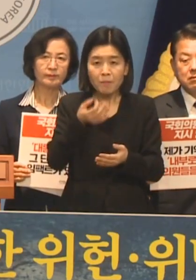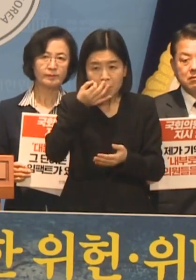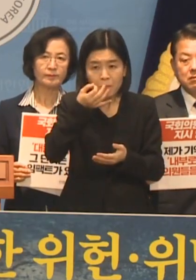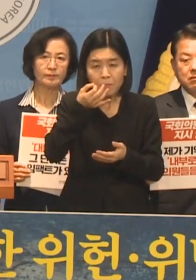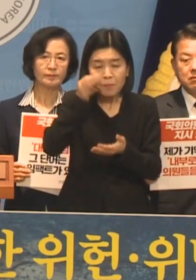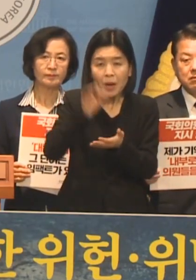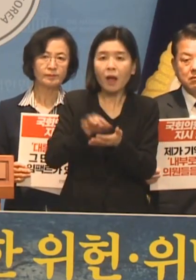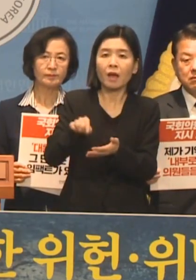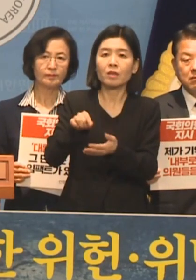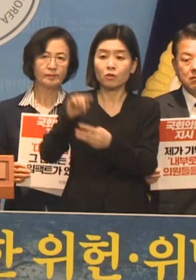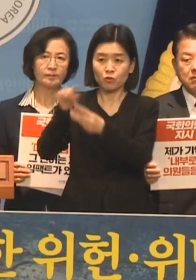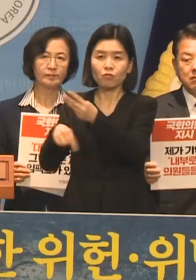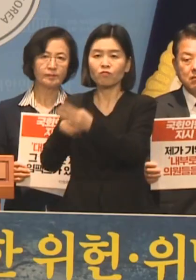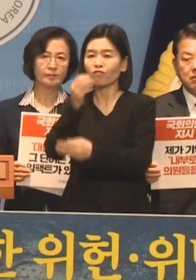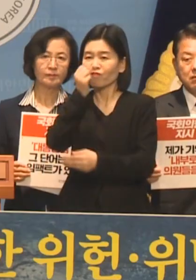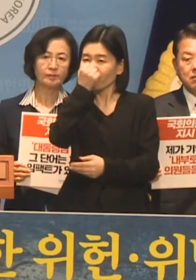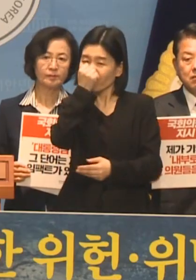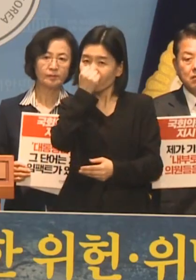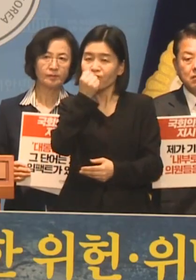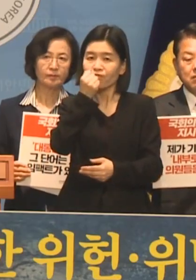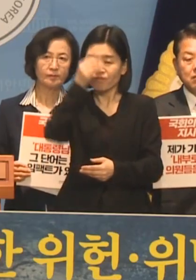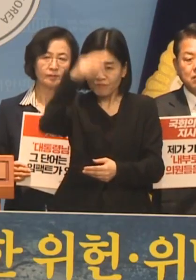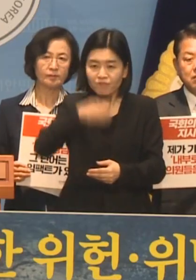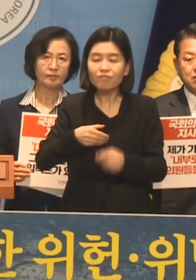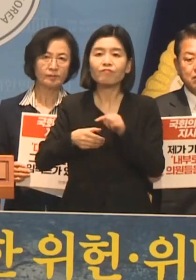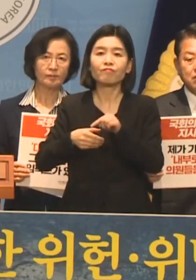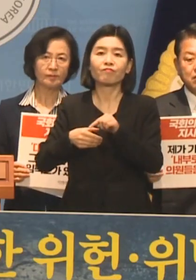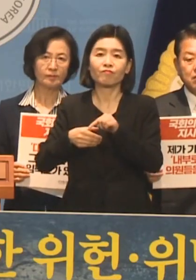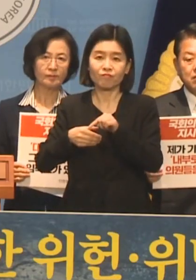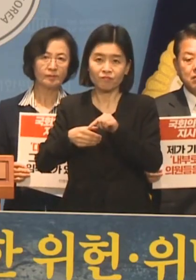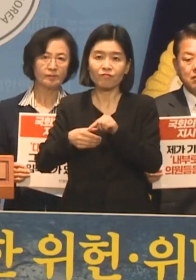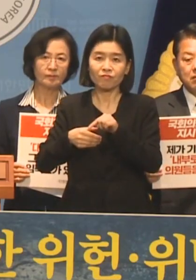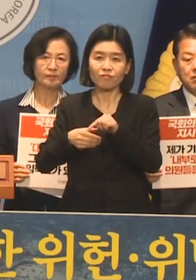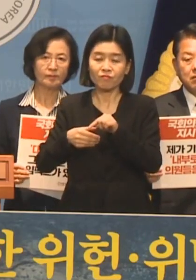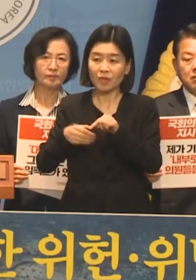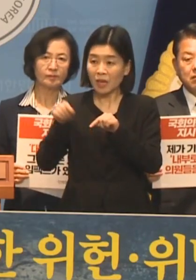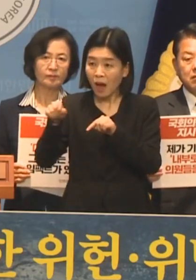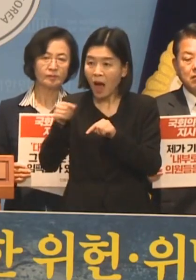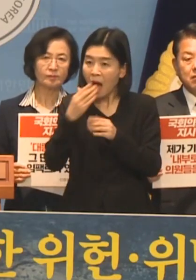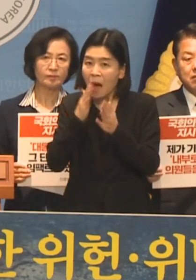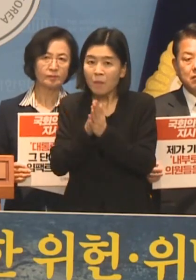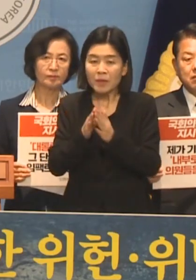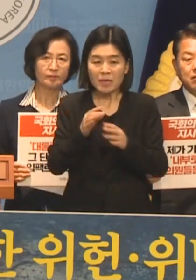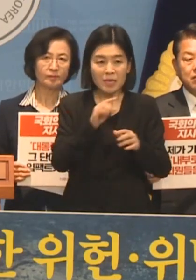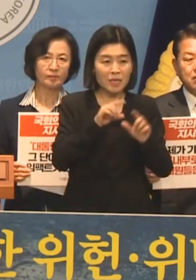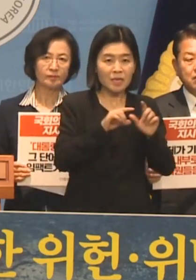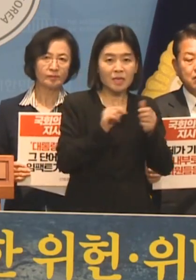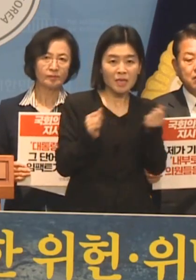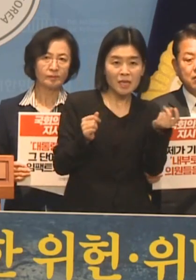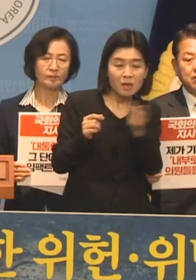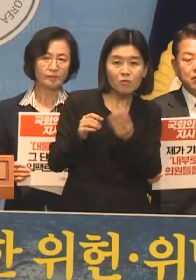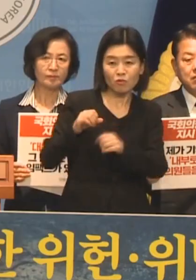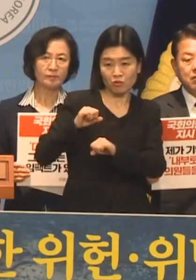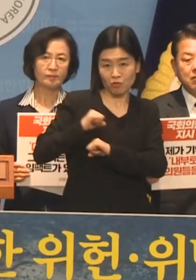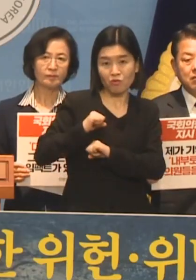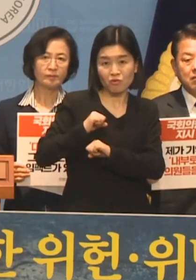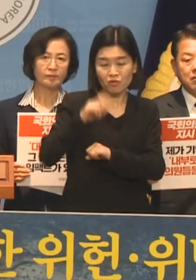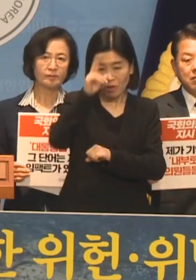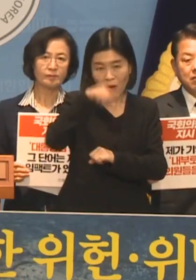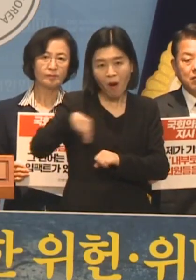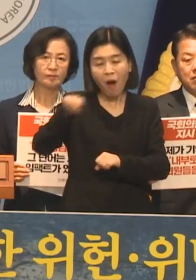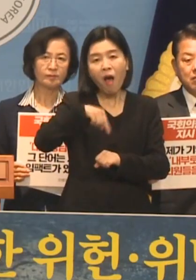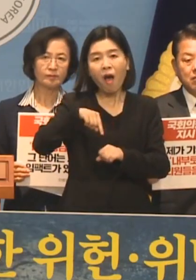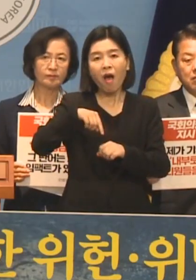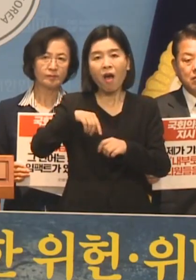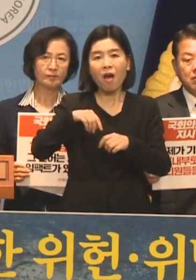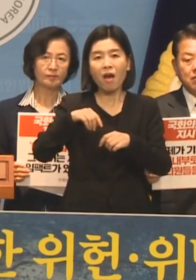뻔뻔했습니다. 심지어 이에 부안해동한 일부 군경마저 케이블 타이어는 국회